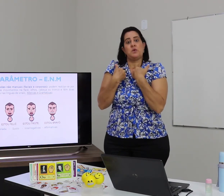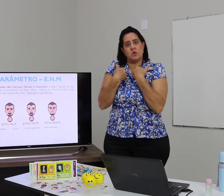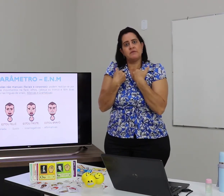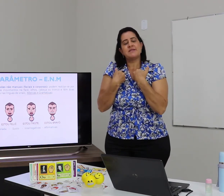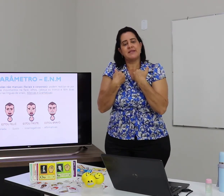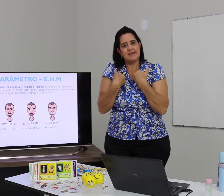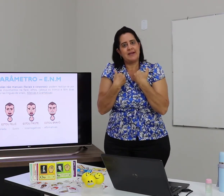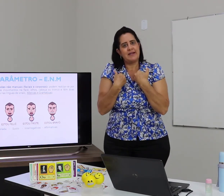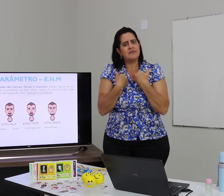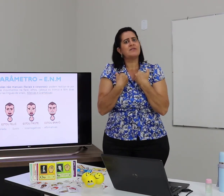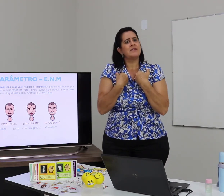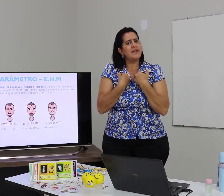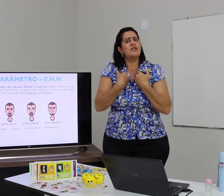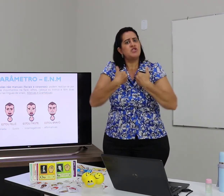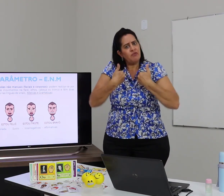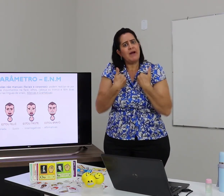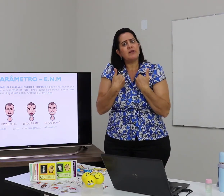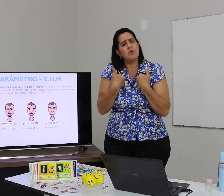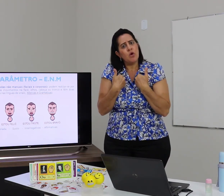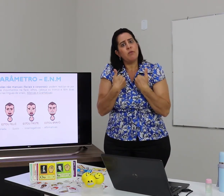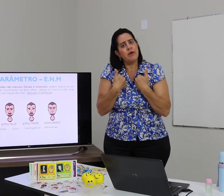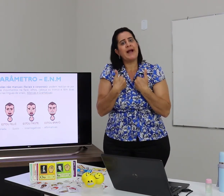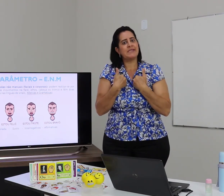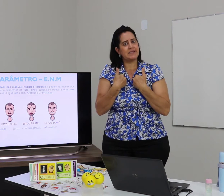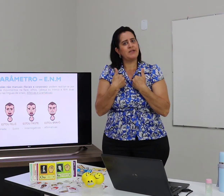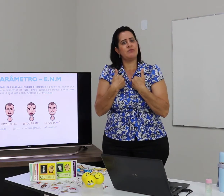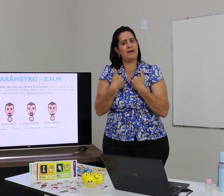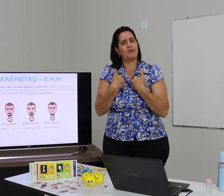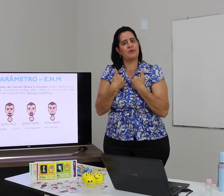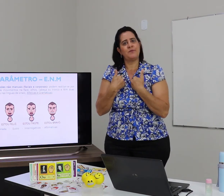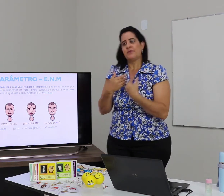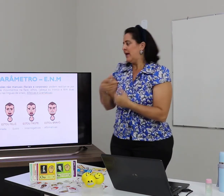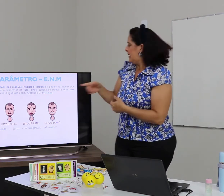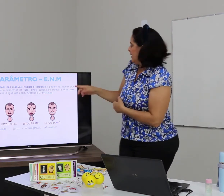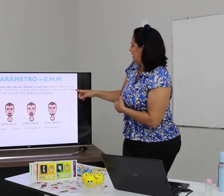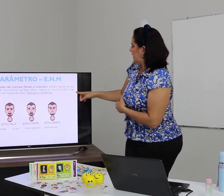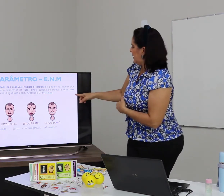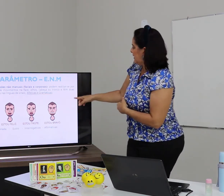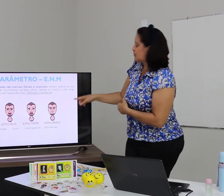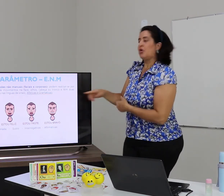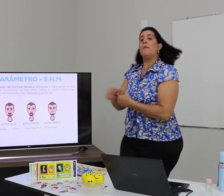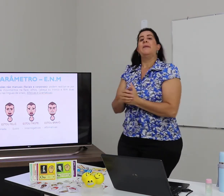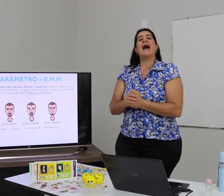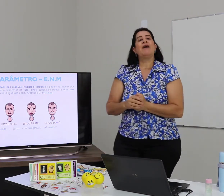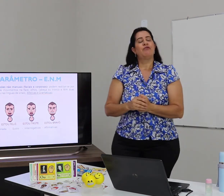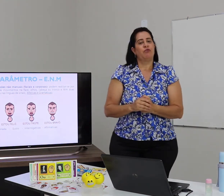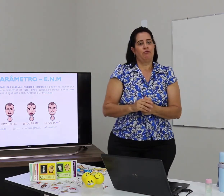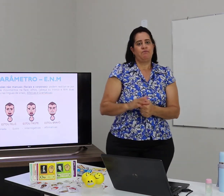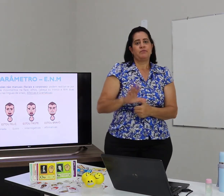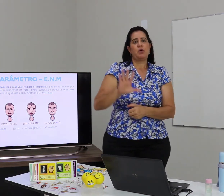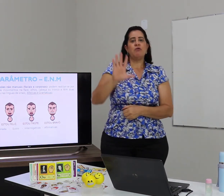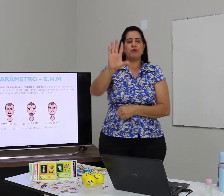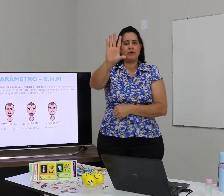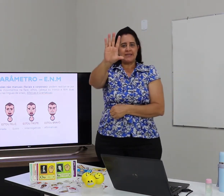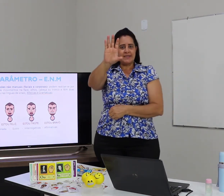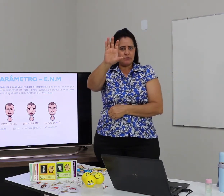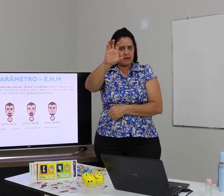quando você sinaliza, você tem que de fato incorporar esse sentimento. Estou bravo. Configuração da mão